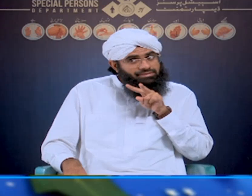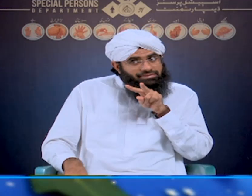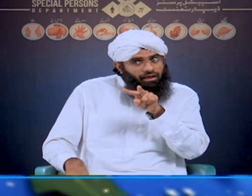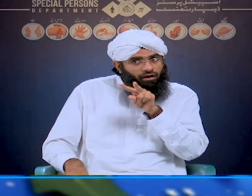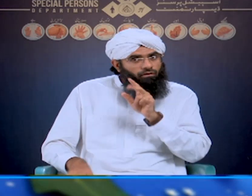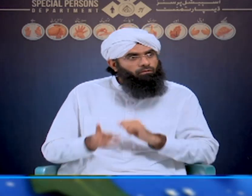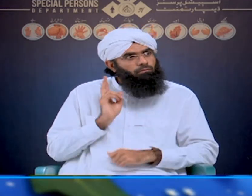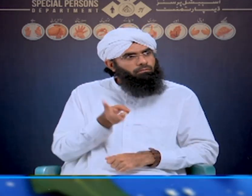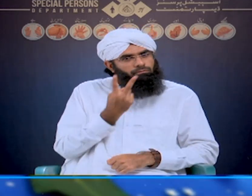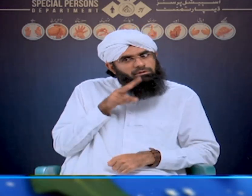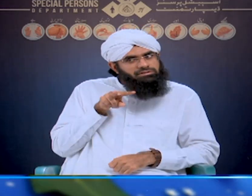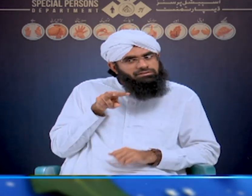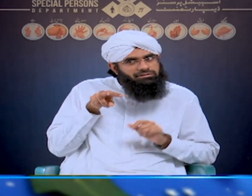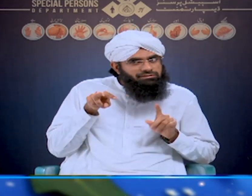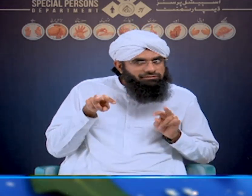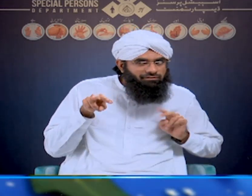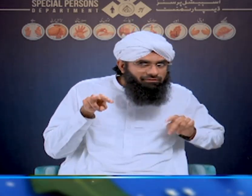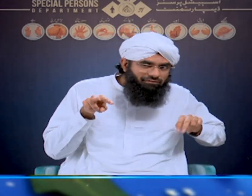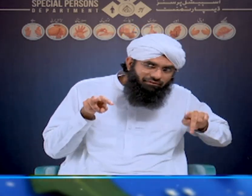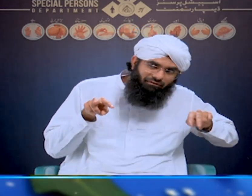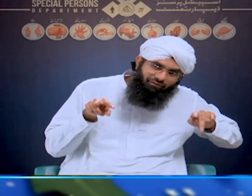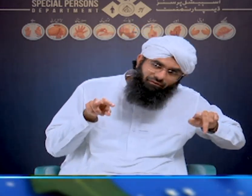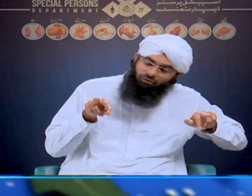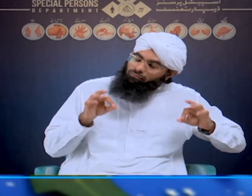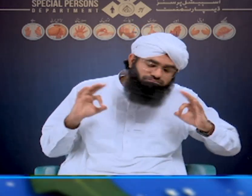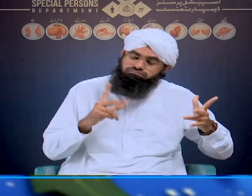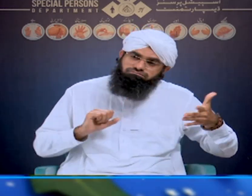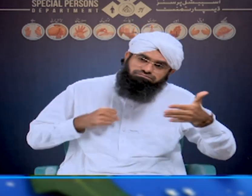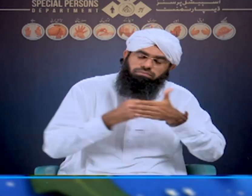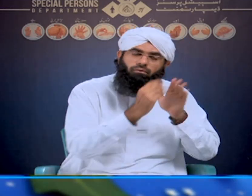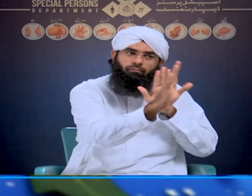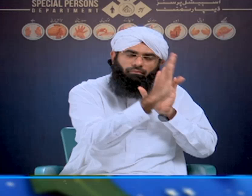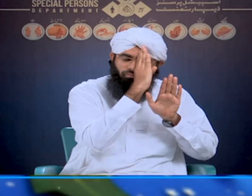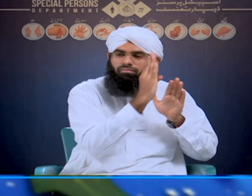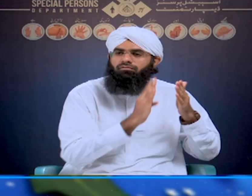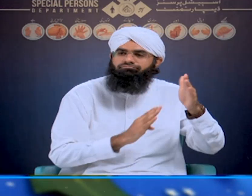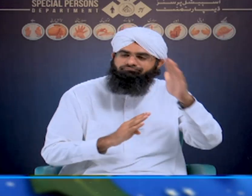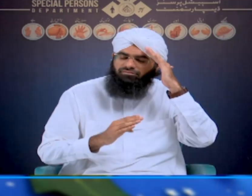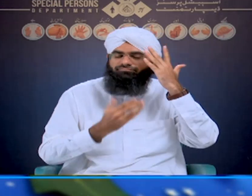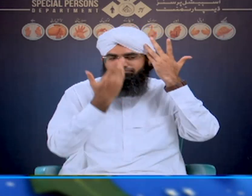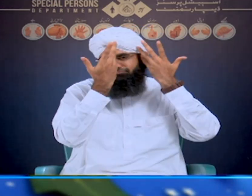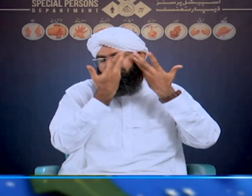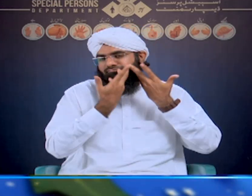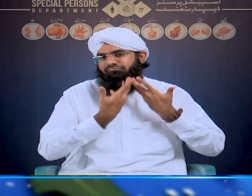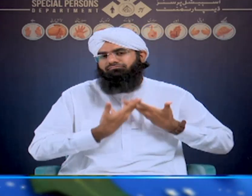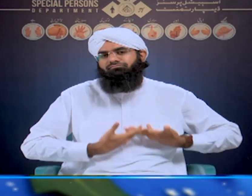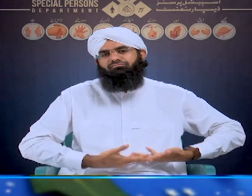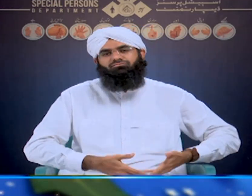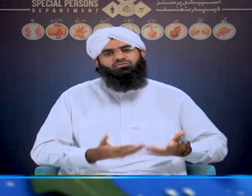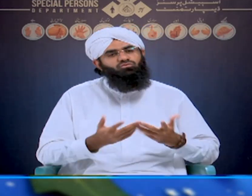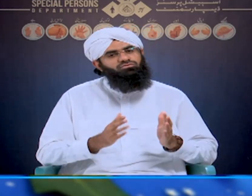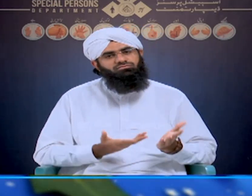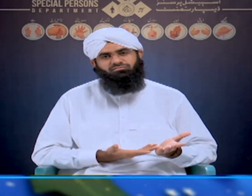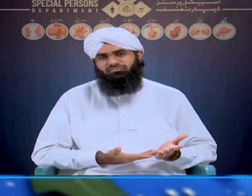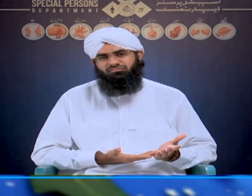میری نگاہیں مسلسل اس کا پیچھا کر رہی تھیں کہ اچانک سامنے دیوار آ گئی جس نے مجھے زخمی کر دیا اور میرا یہ حال